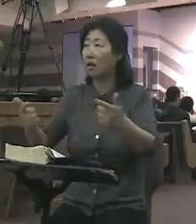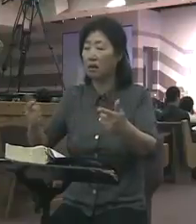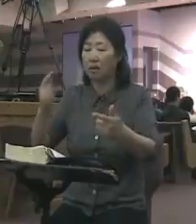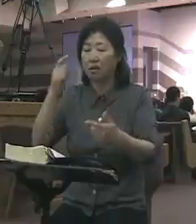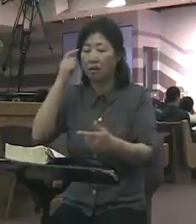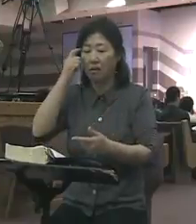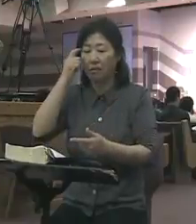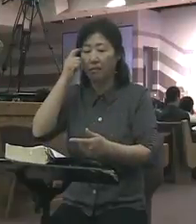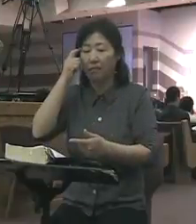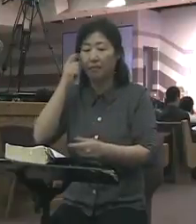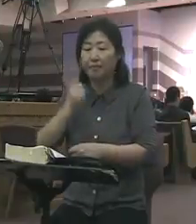여러분,